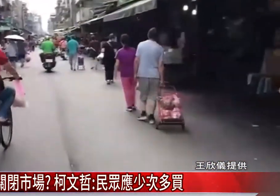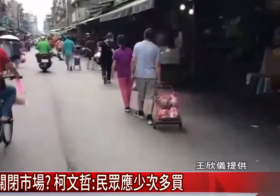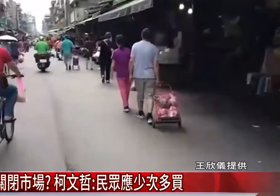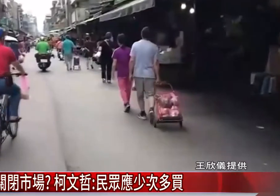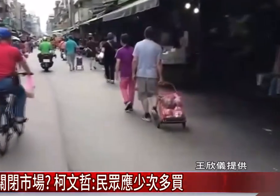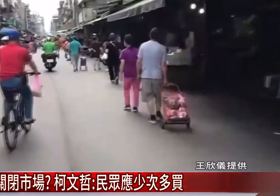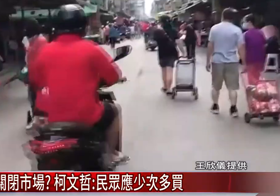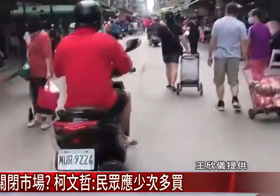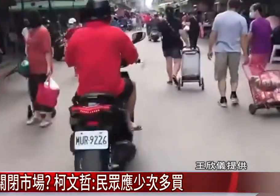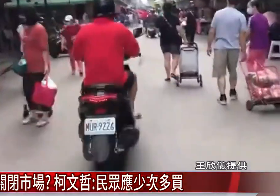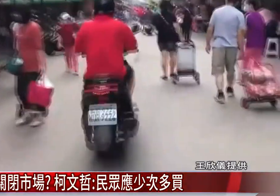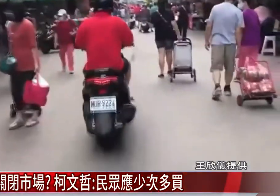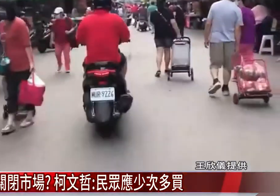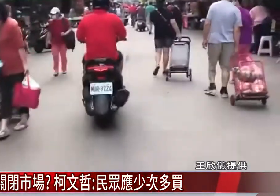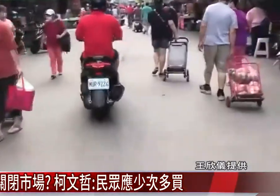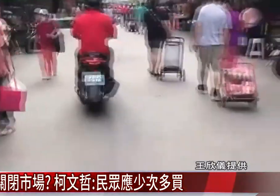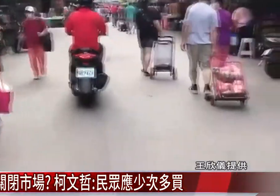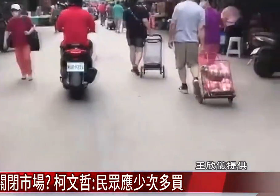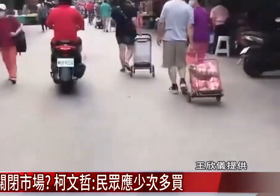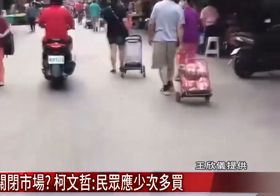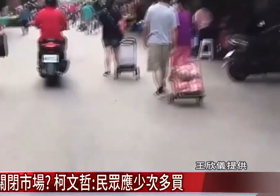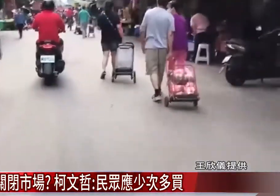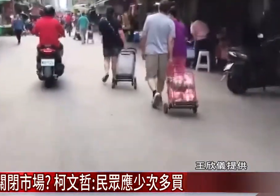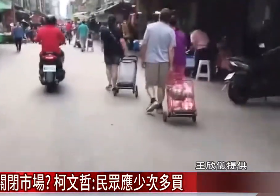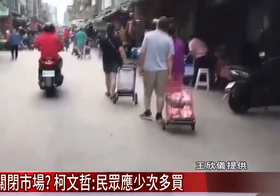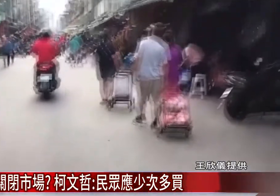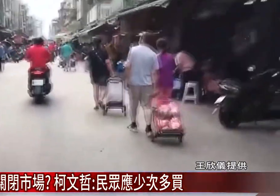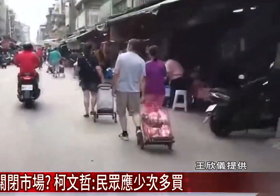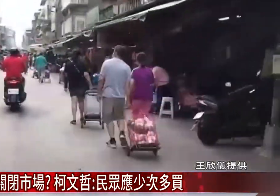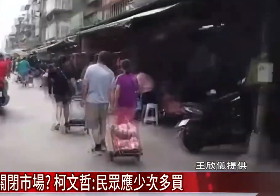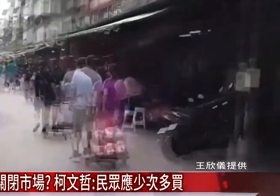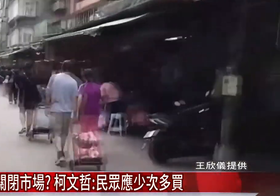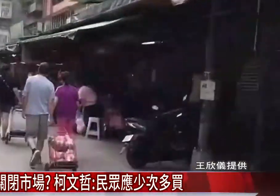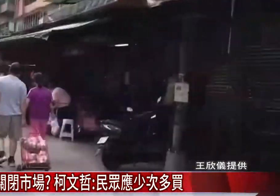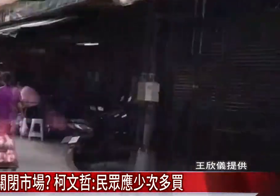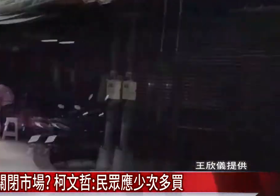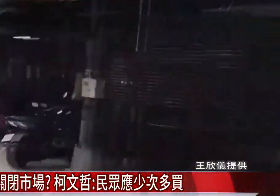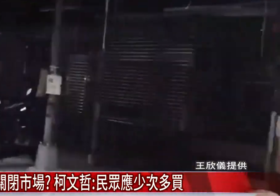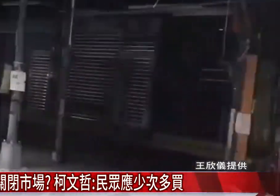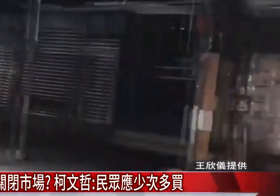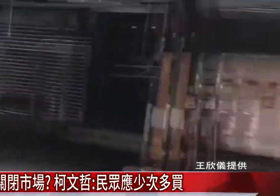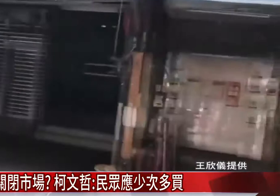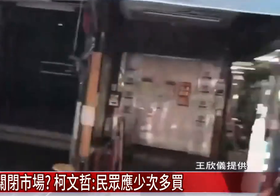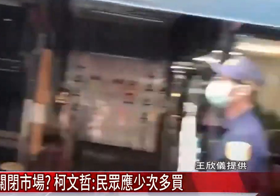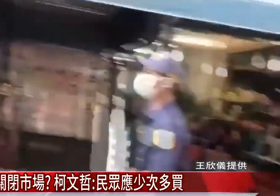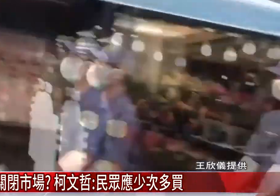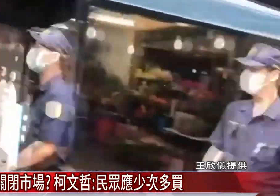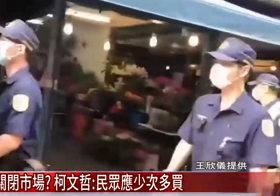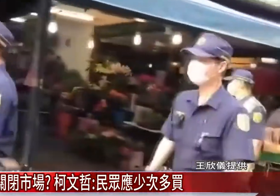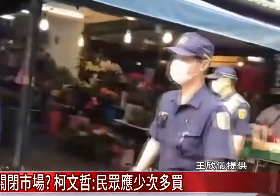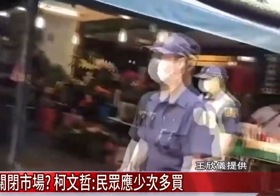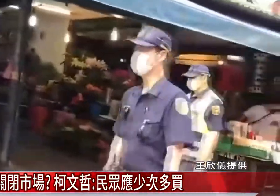菜市场的习惯要改掉，少次多买，保护自身安全，也降低员警取